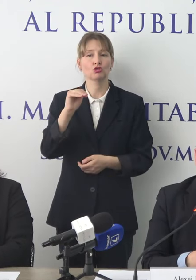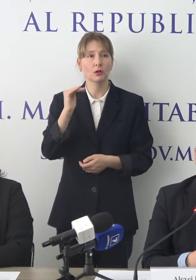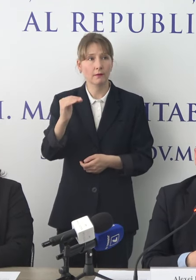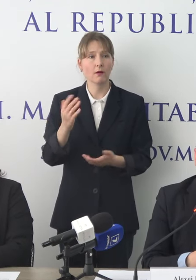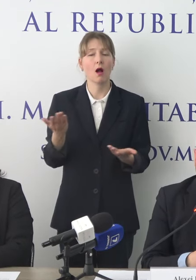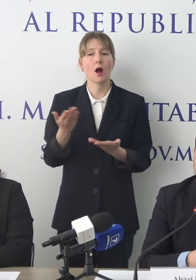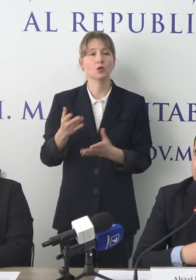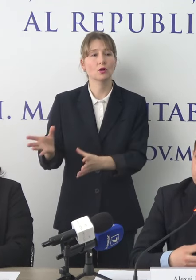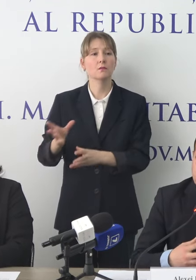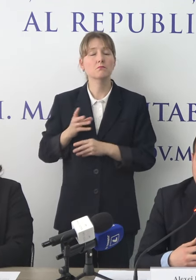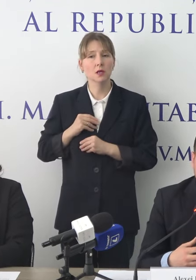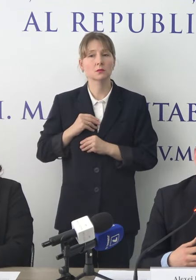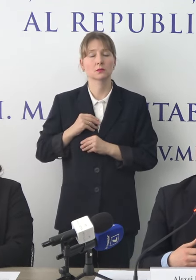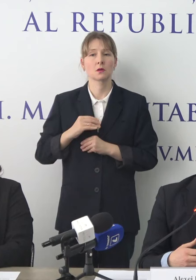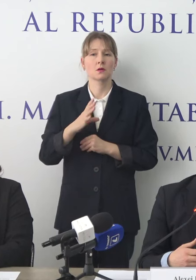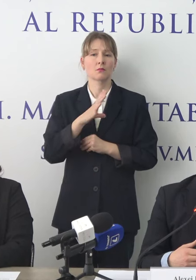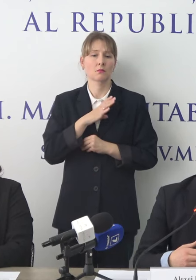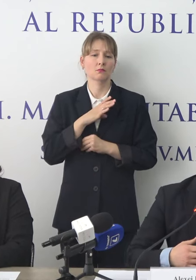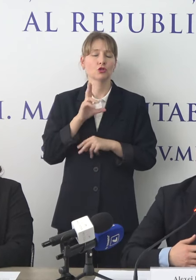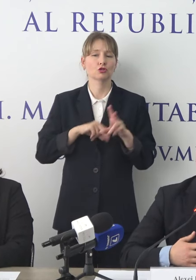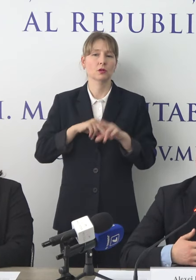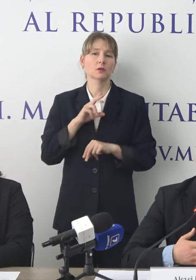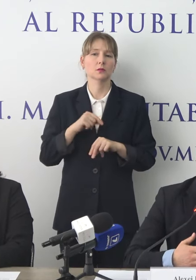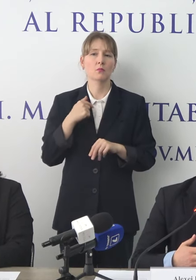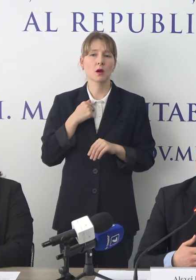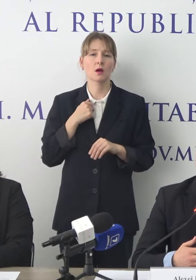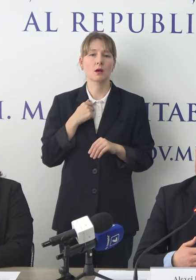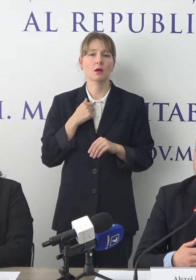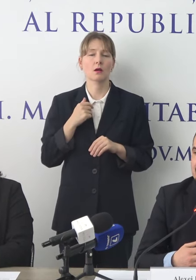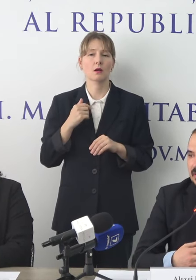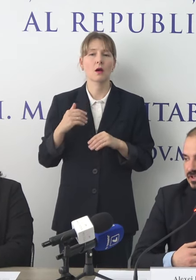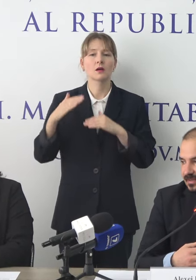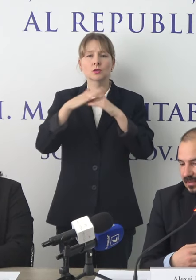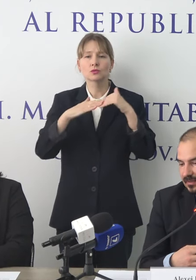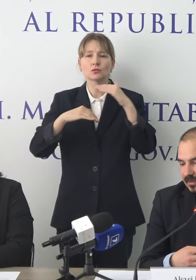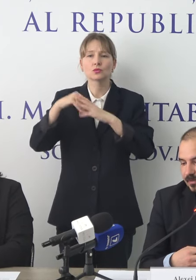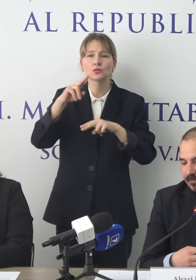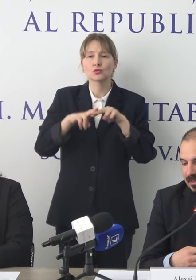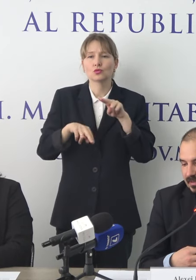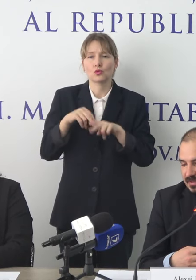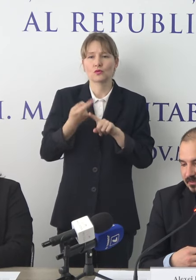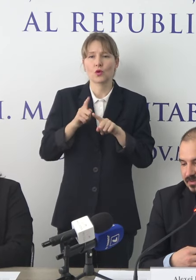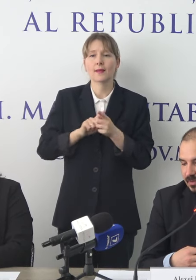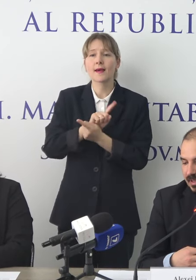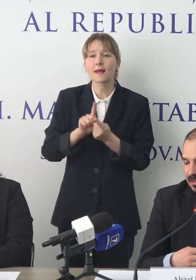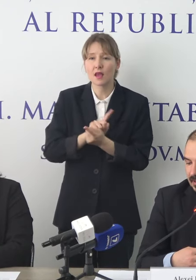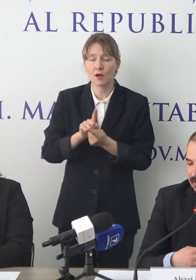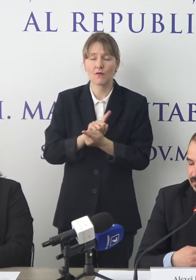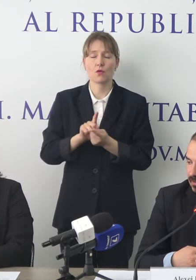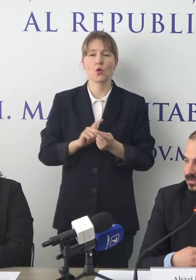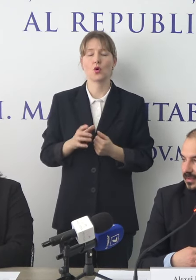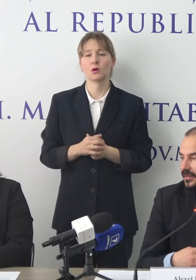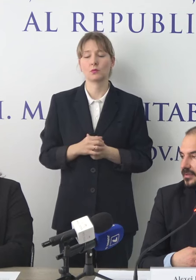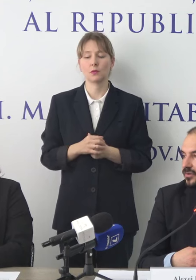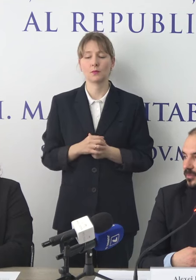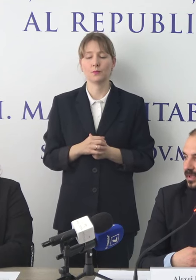am plămădit această reformă, cu care mergem înainte să implementăm aceste măsuri. Și